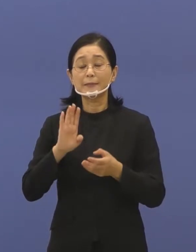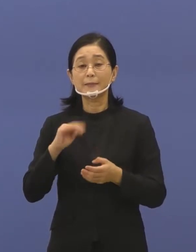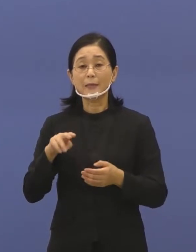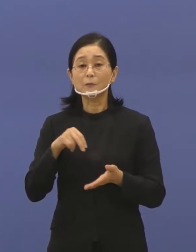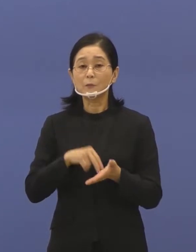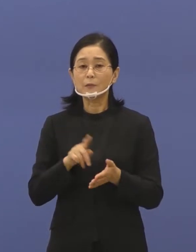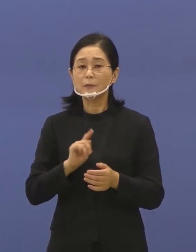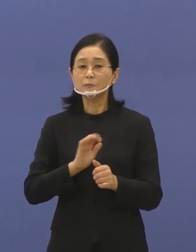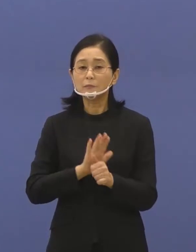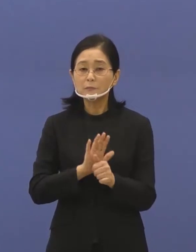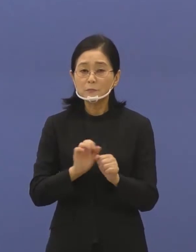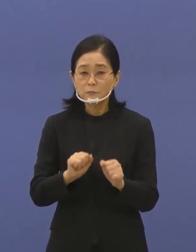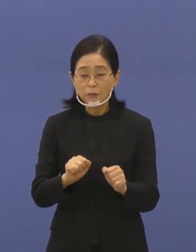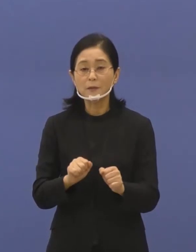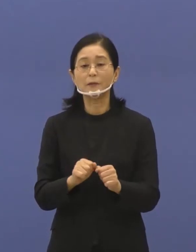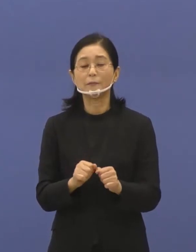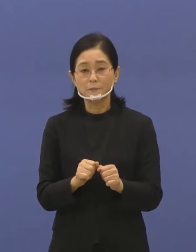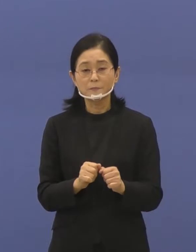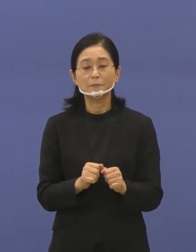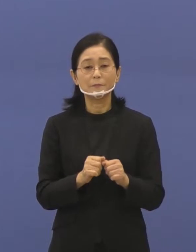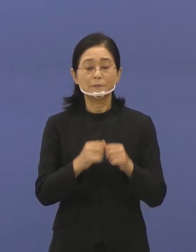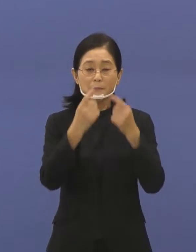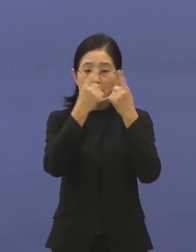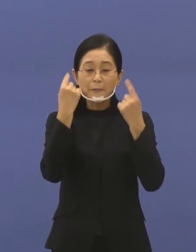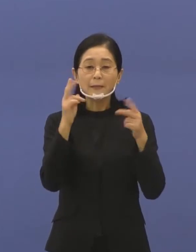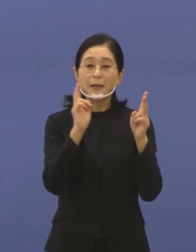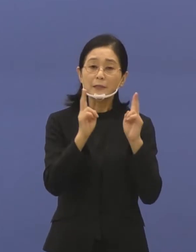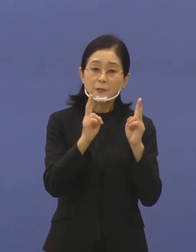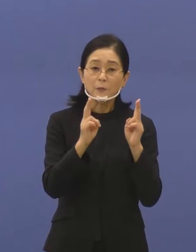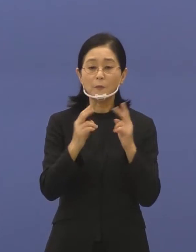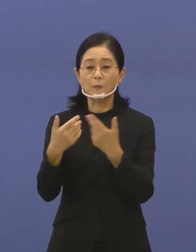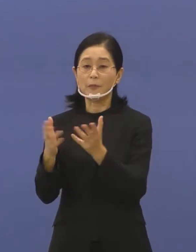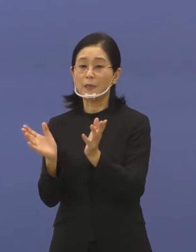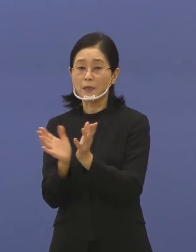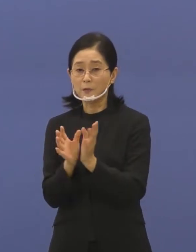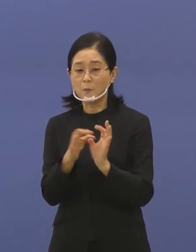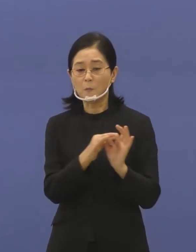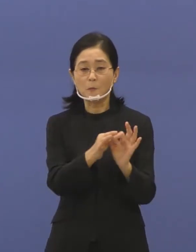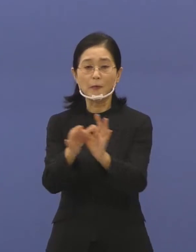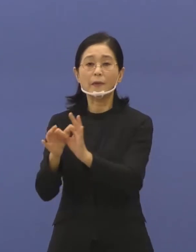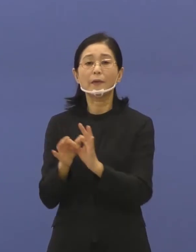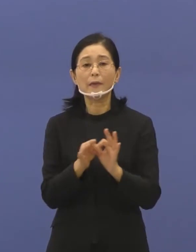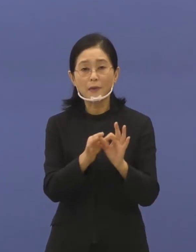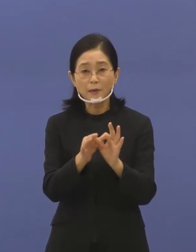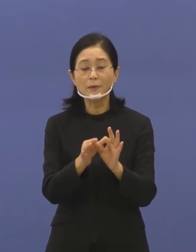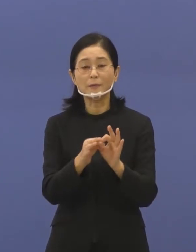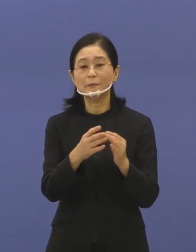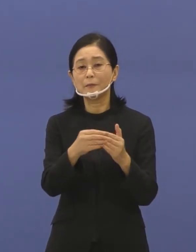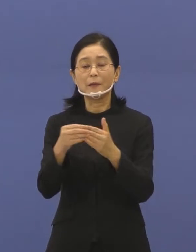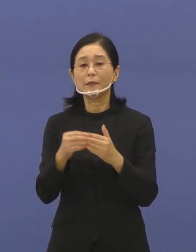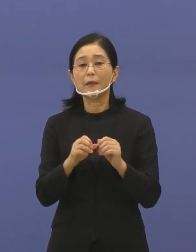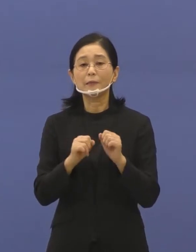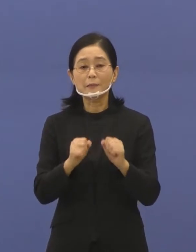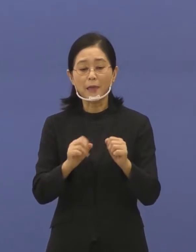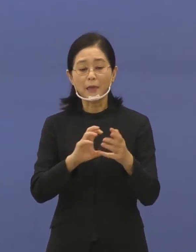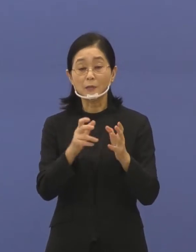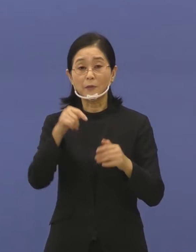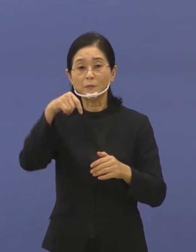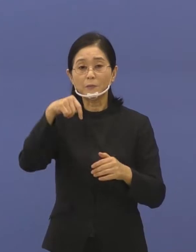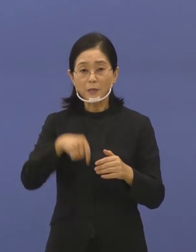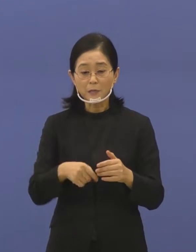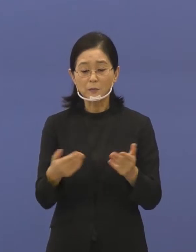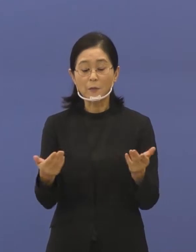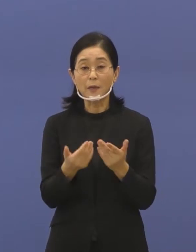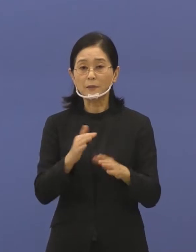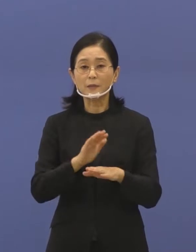して民間企業や団体と連携しながら、岩手県内での働き